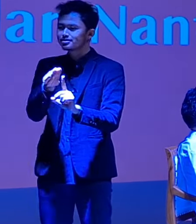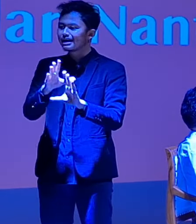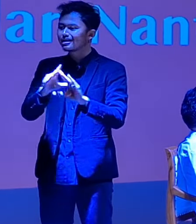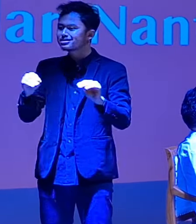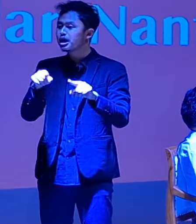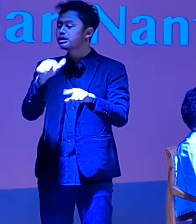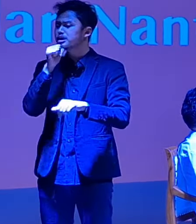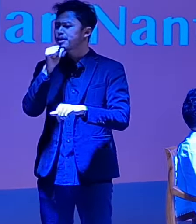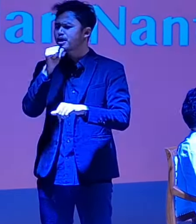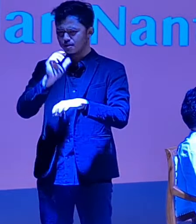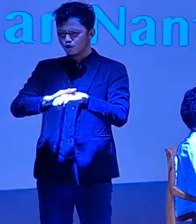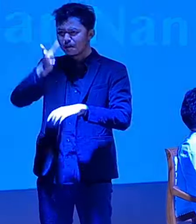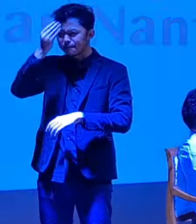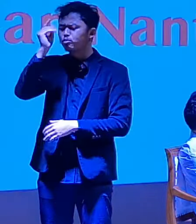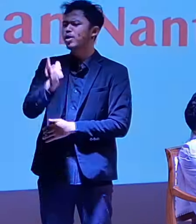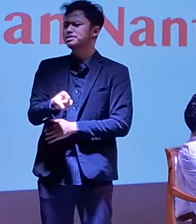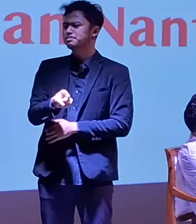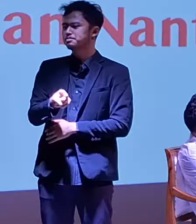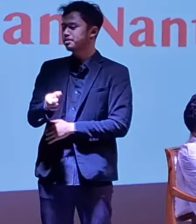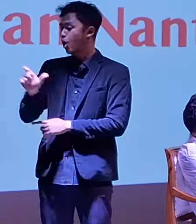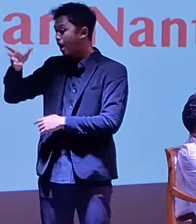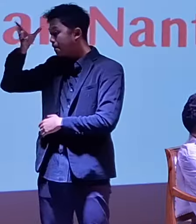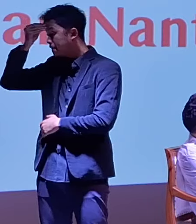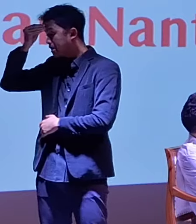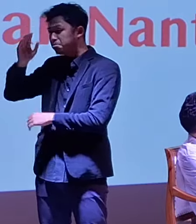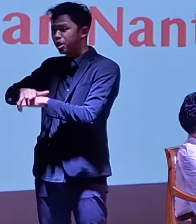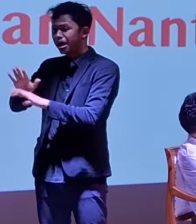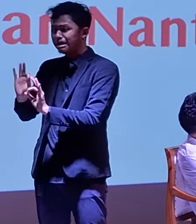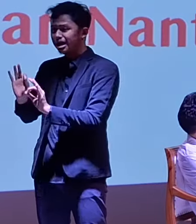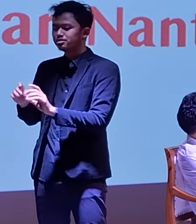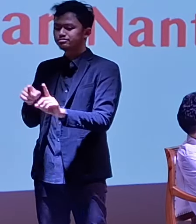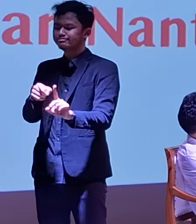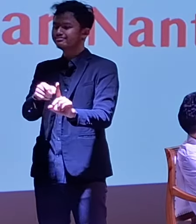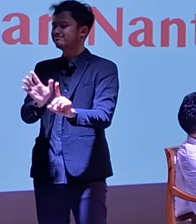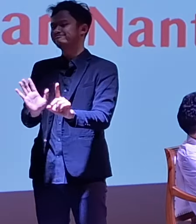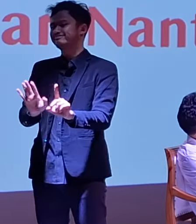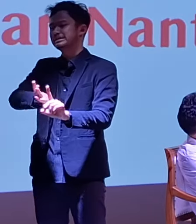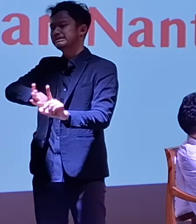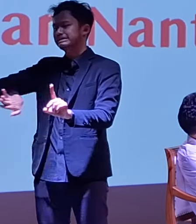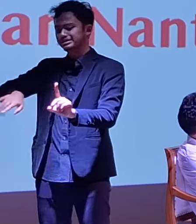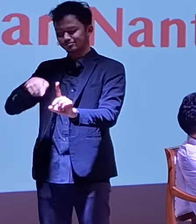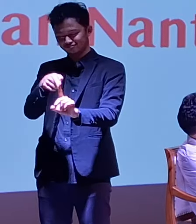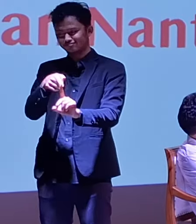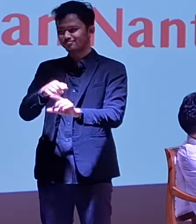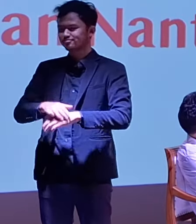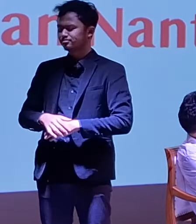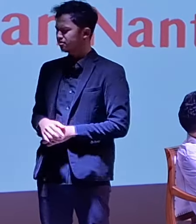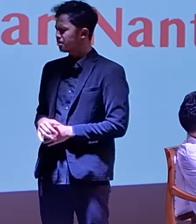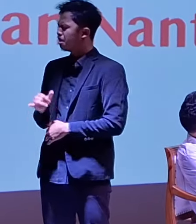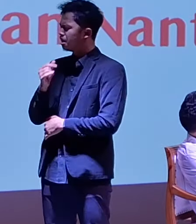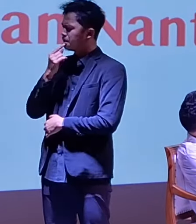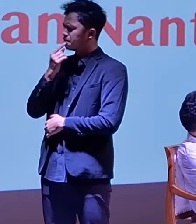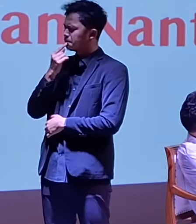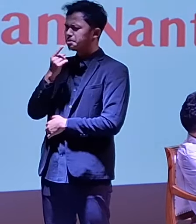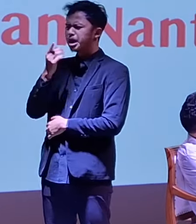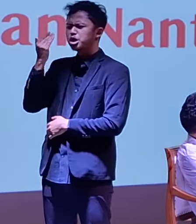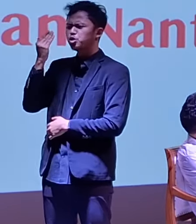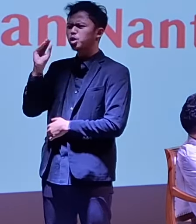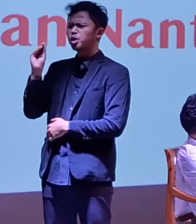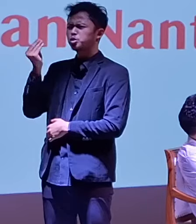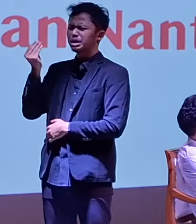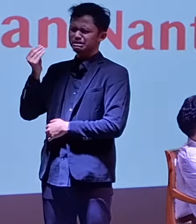tentang kegiatan kebudayaan. Itu saya dengar itu sedikit soal DIM itu, mantan ketua